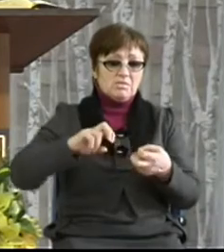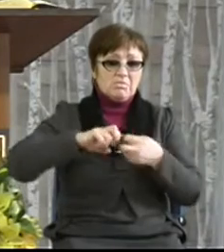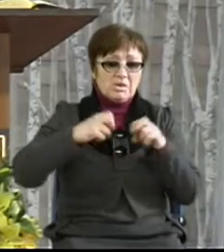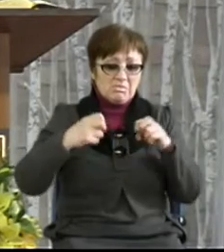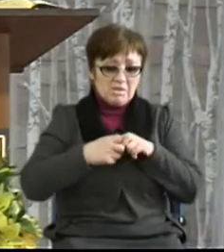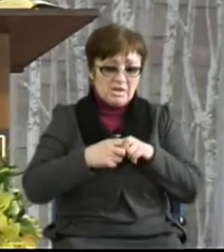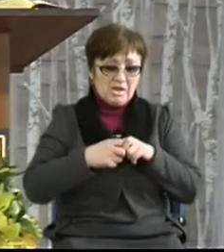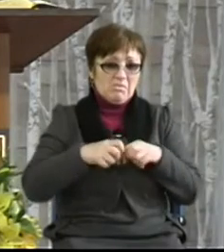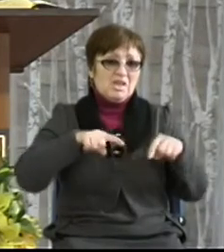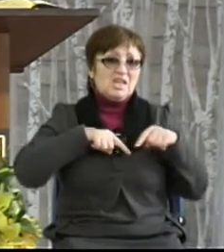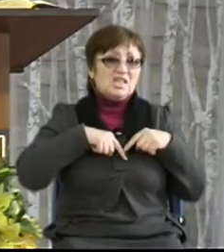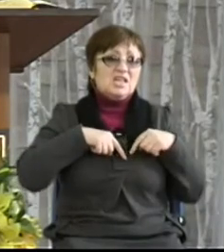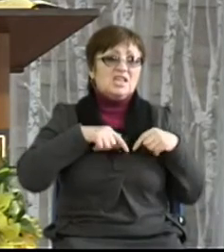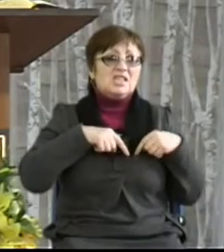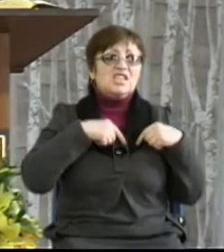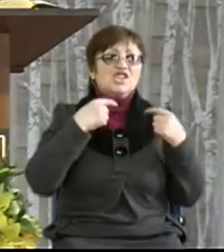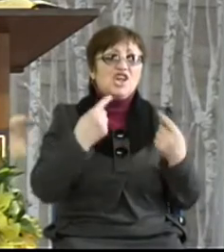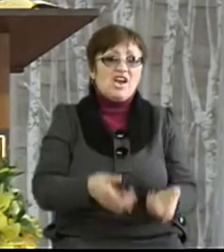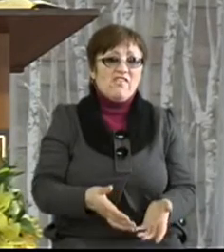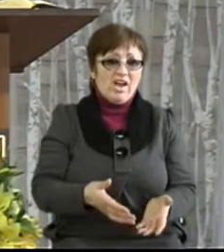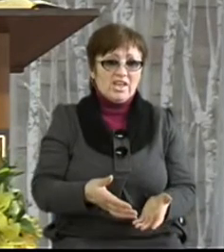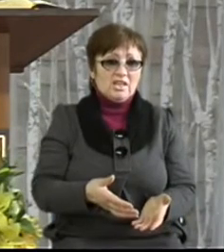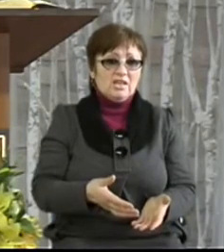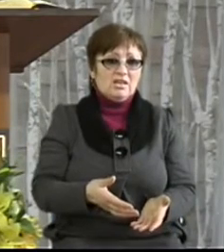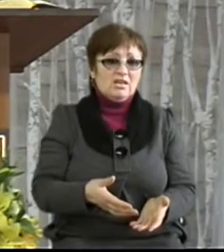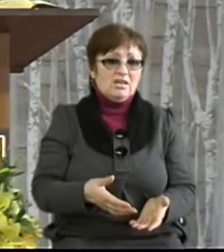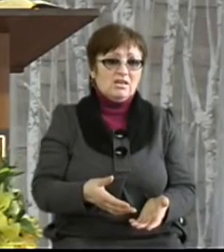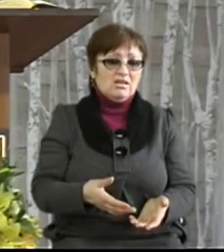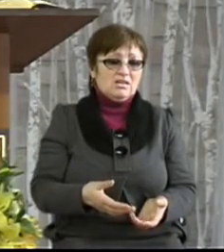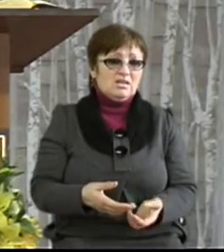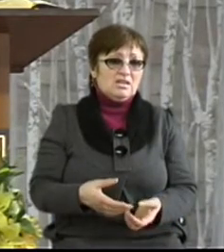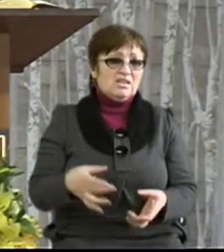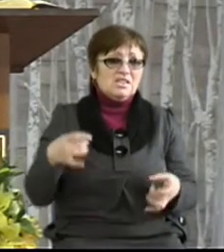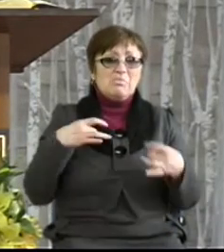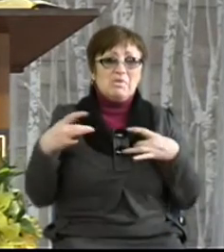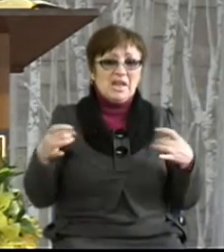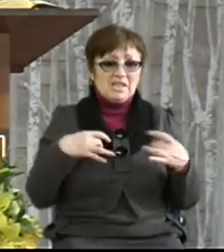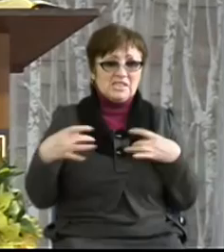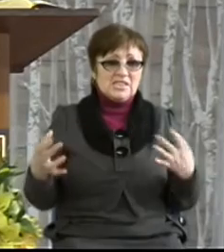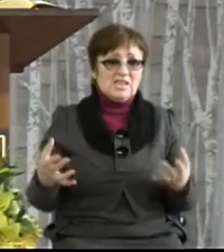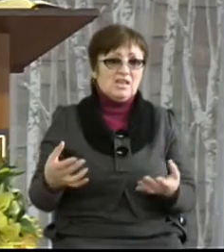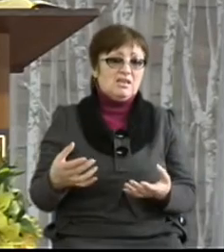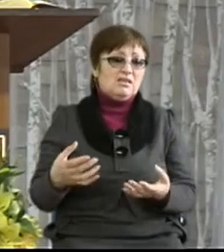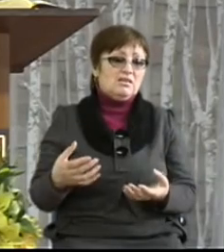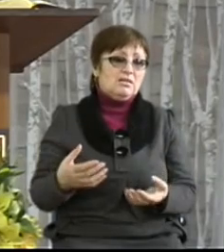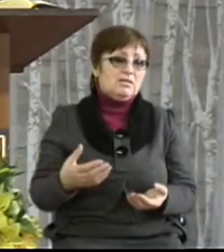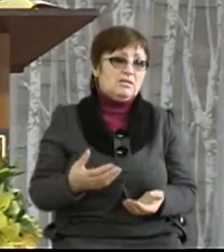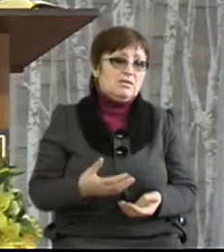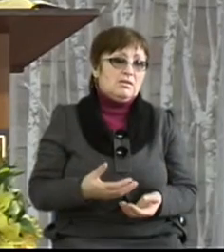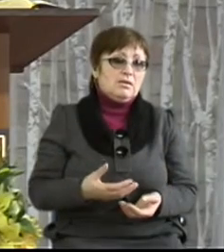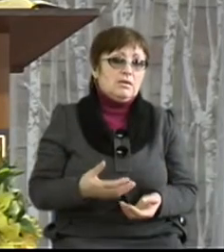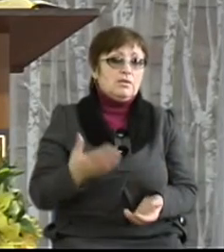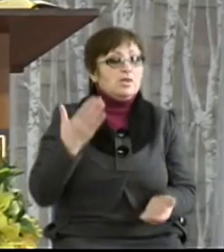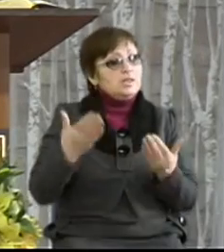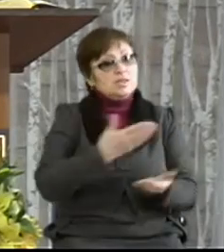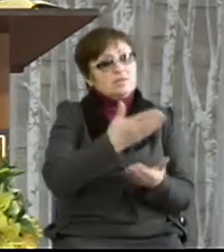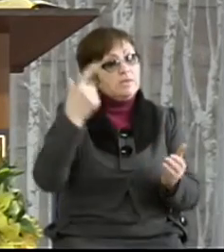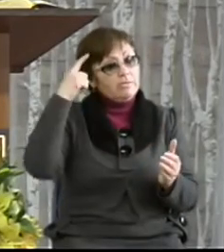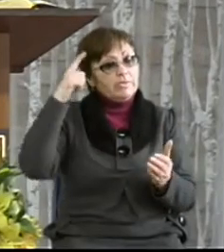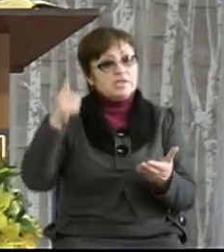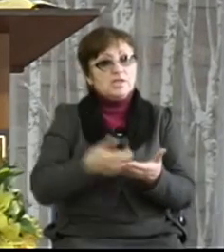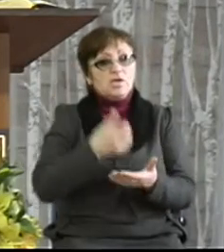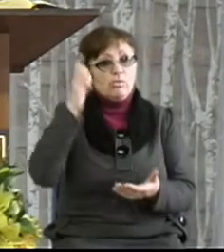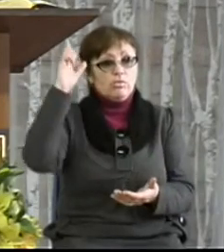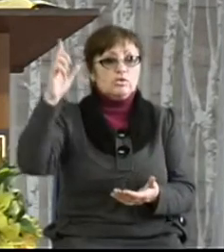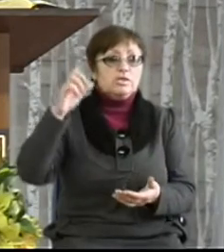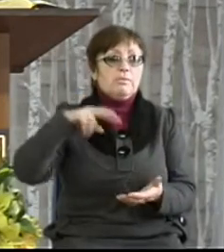депрессию, разочарование. И мы опускаем руки и не знаем, что нам делать дальше. Но если мы познаем Божьи планы относительно нашей жизни, то